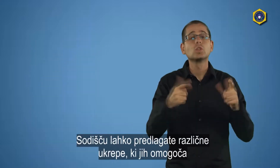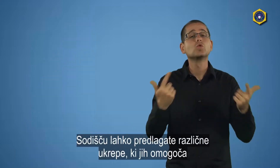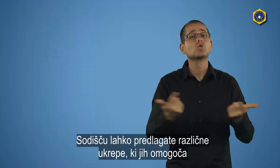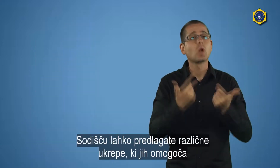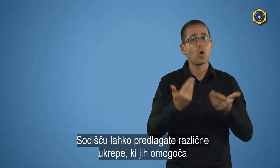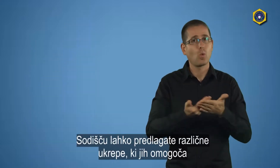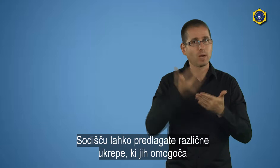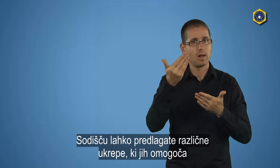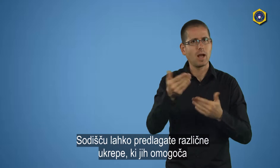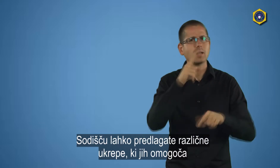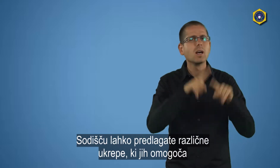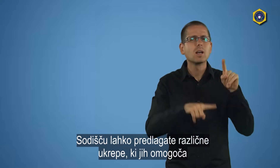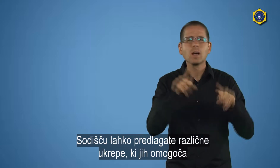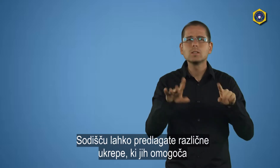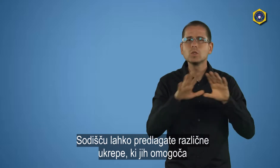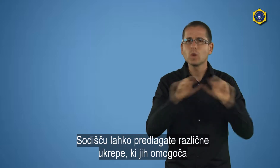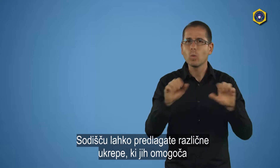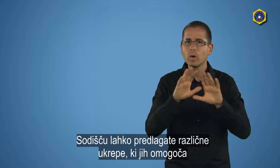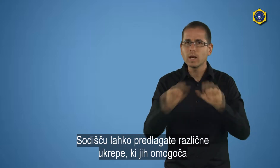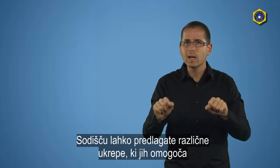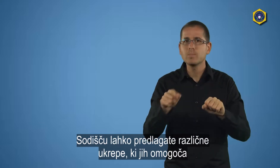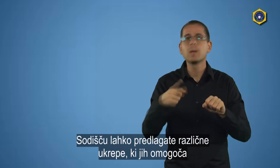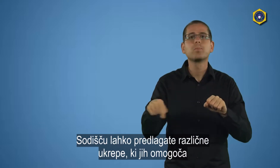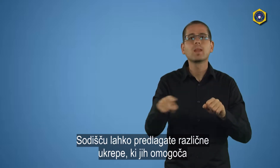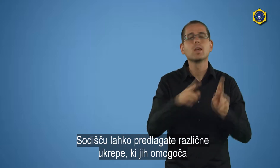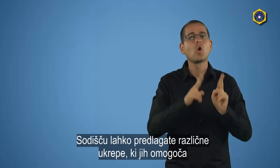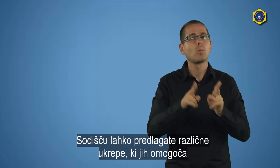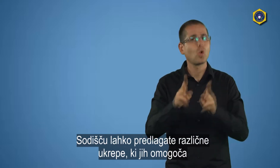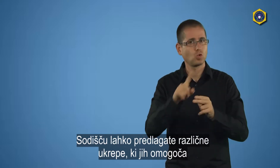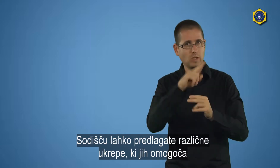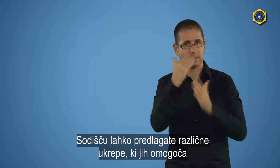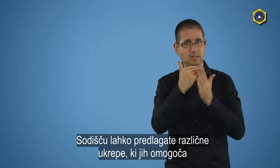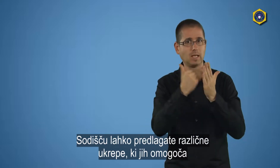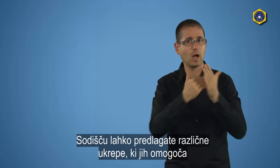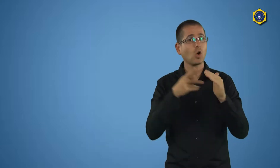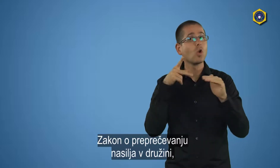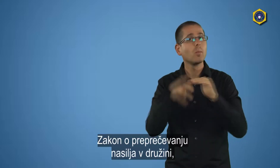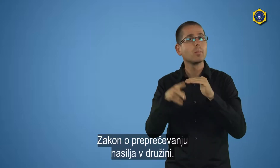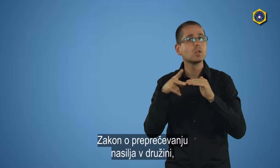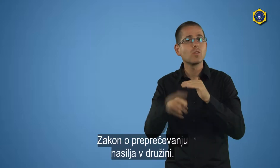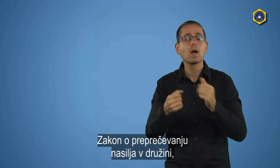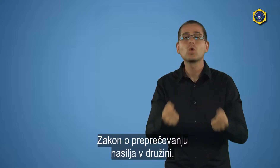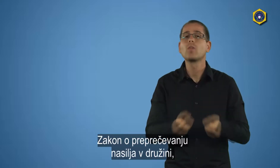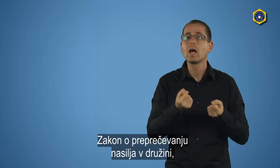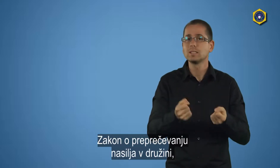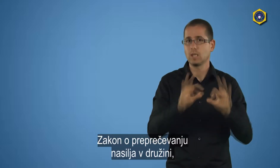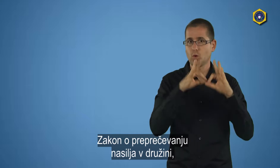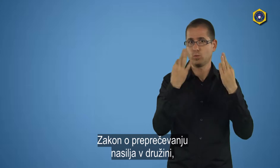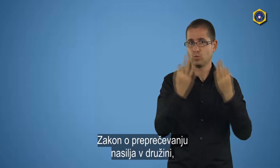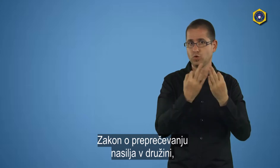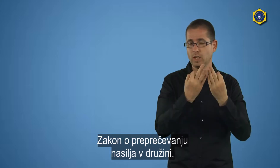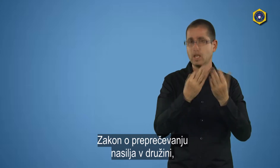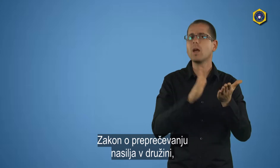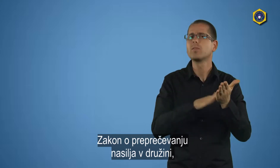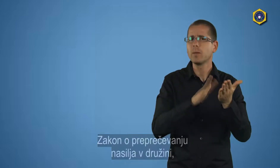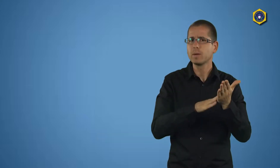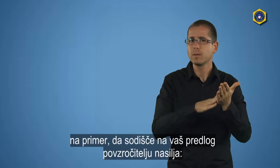Sodišču lahko predlagate različne ukrepe, ki jih omogoča Zakon o preprečevanju nasilja v družini, na primer,